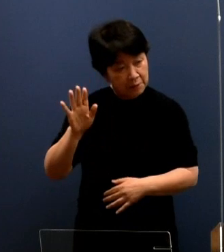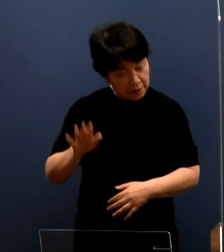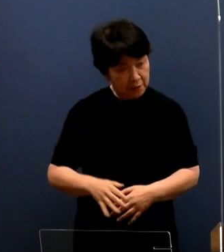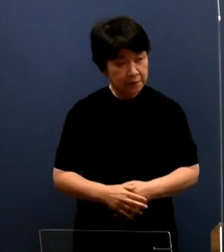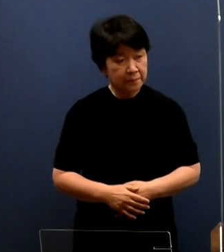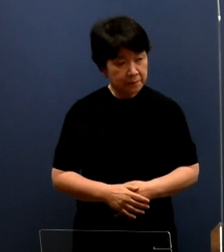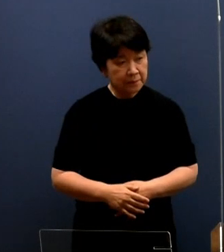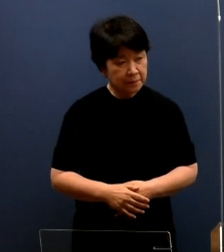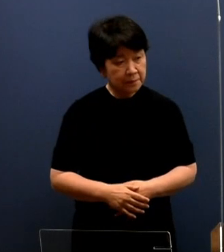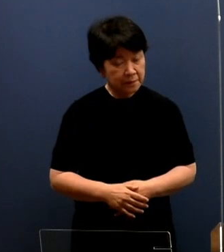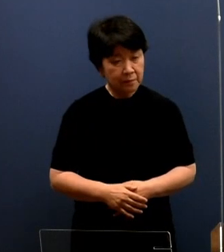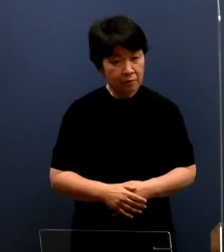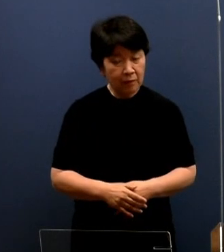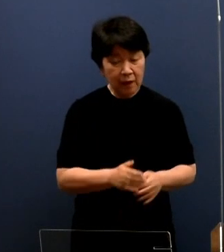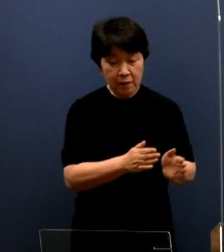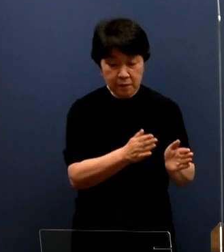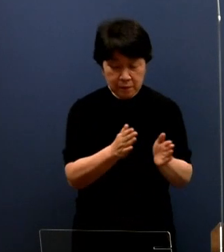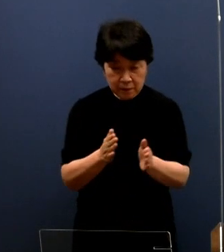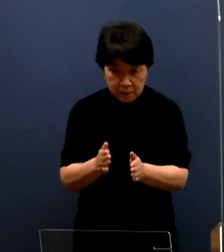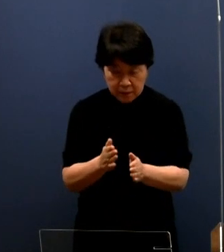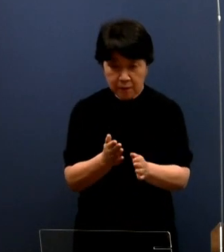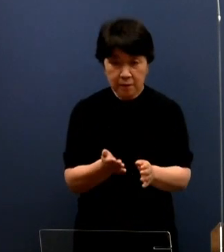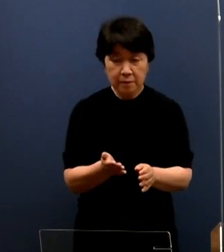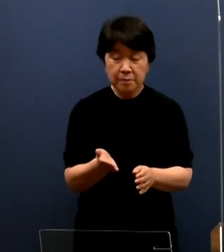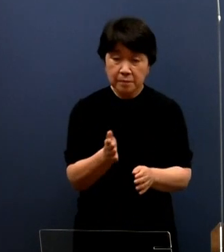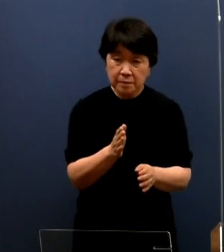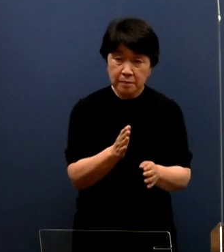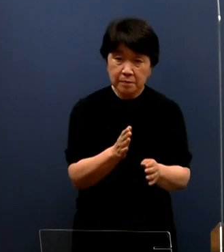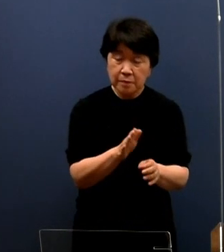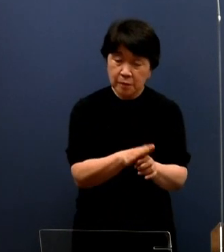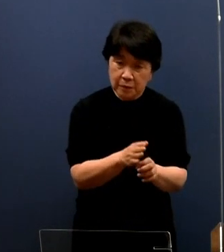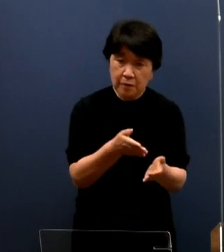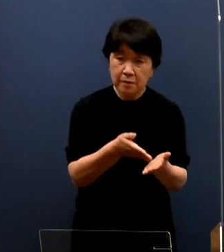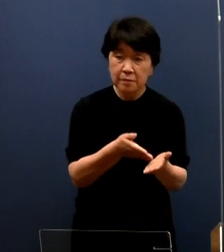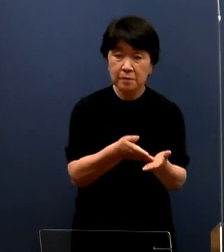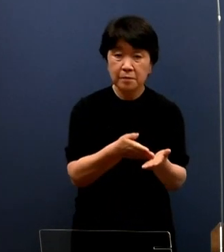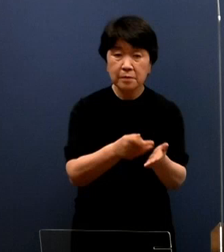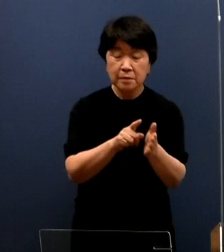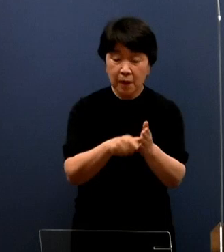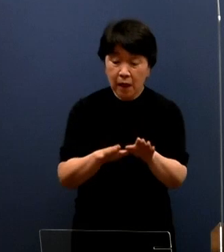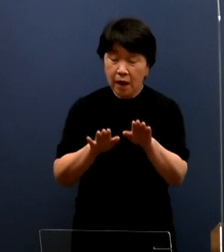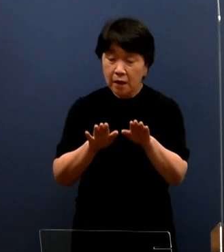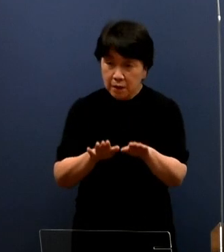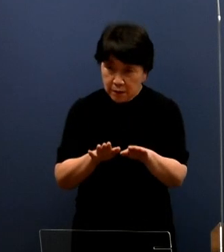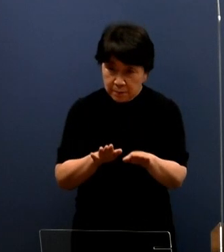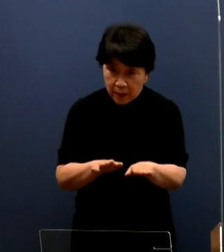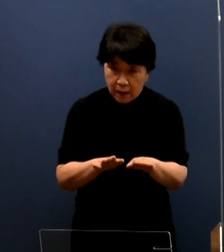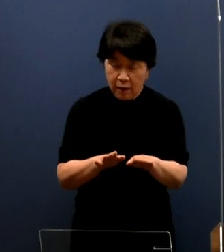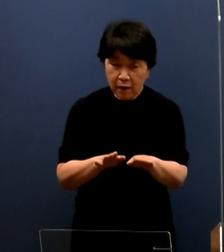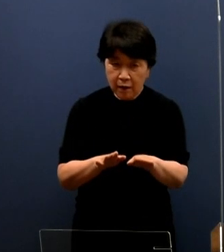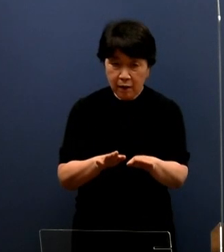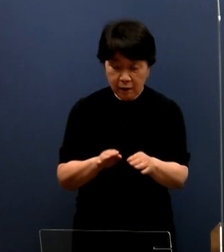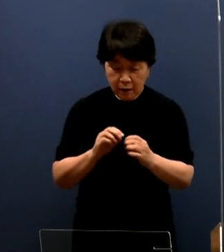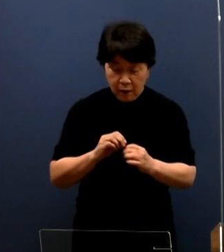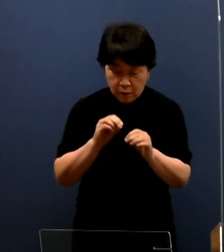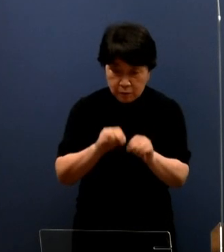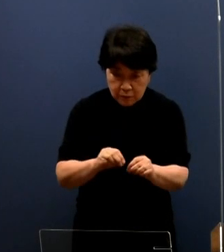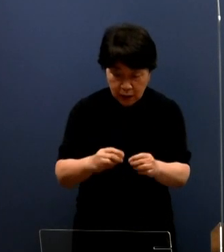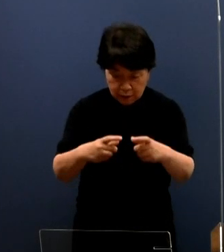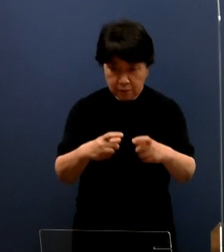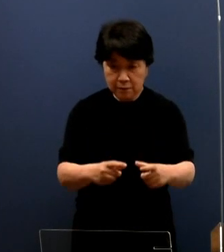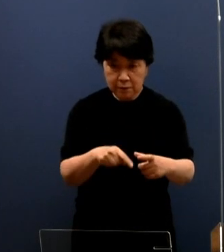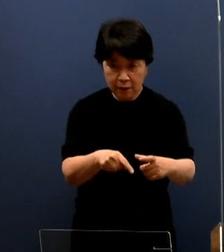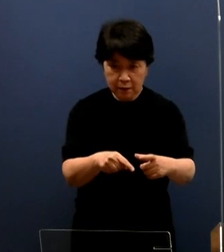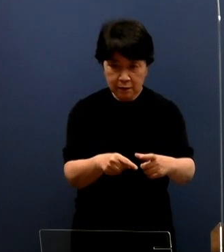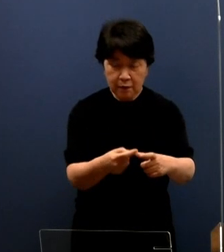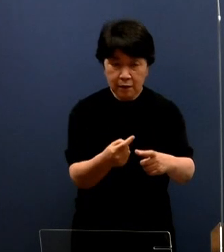ありがとうございます。 それからもう一つ申し上げると、今、 クラスターの数がですね、